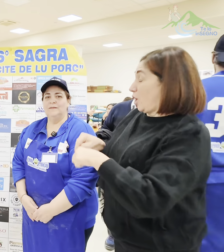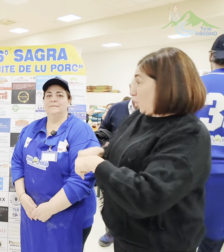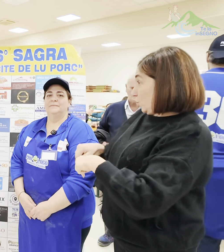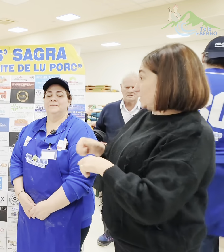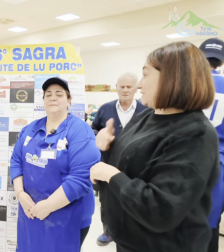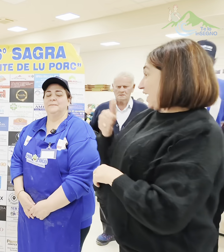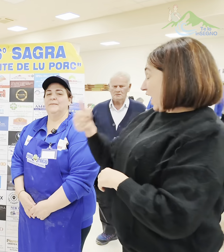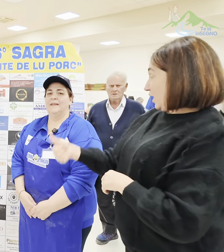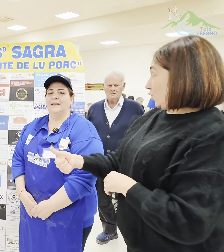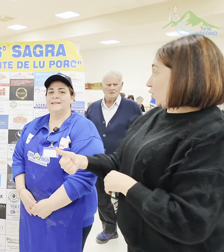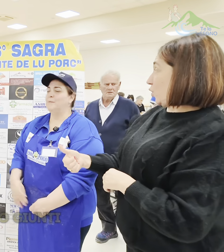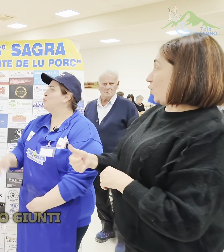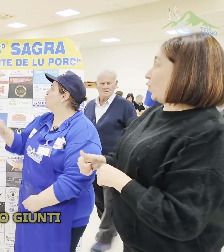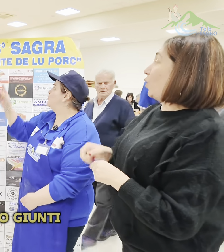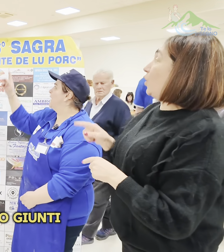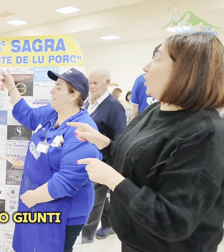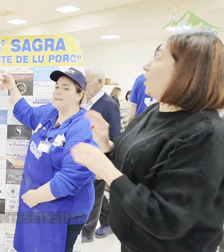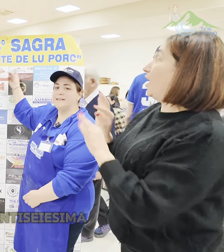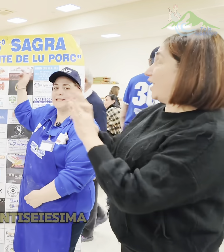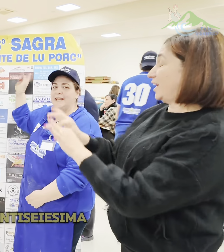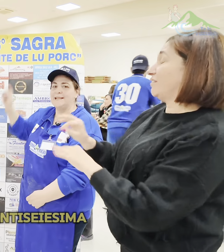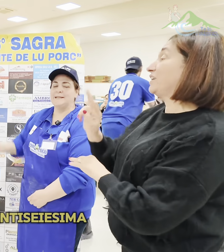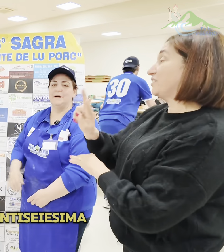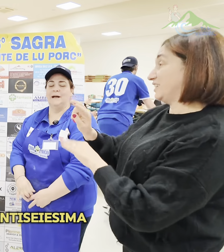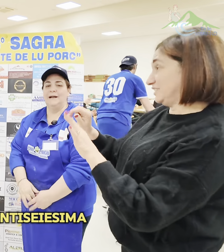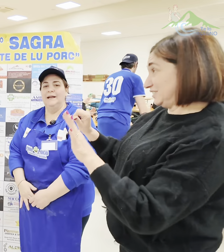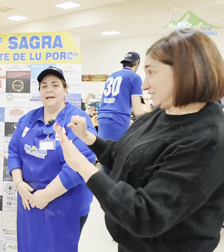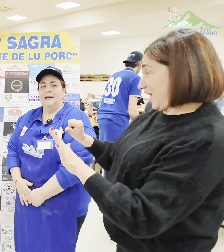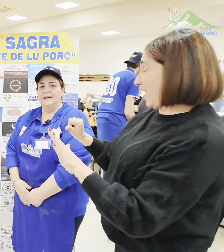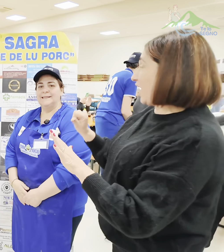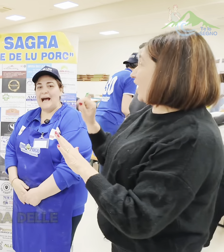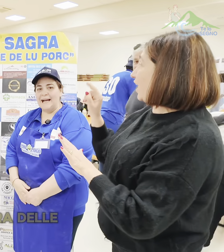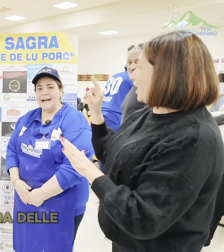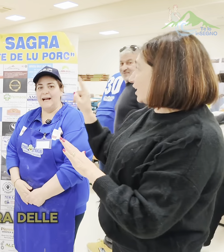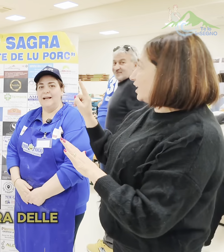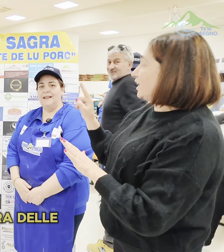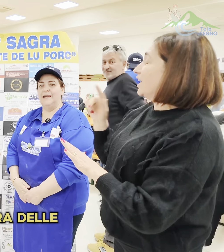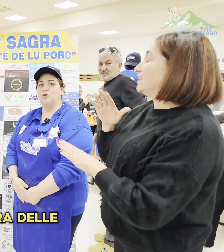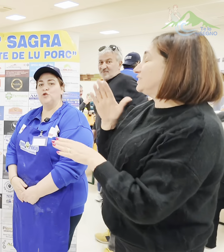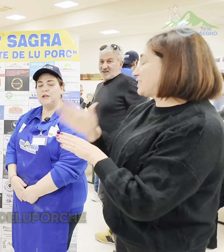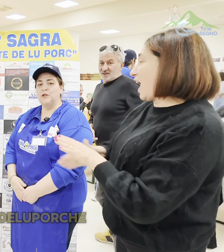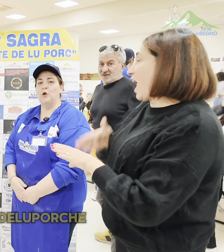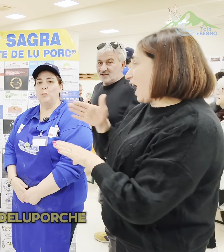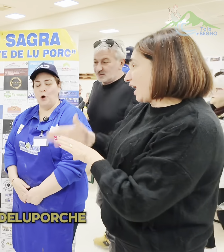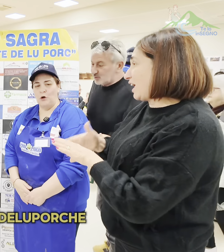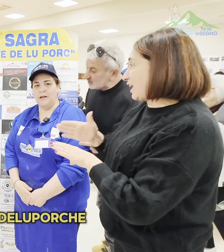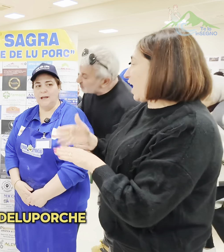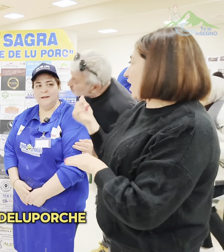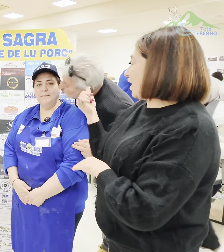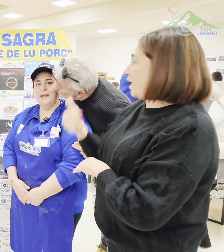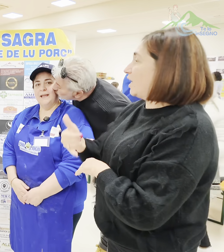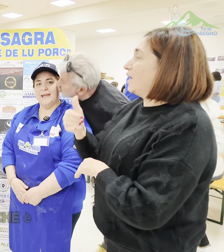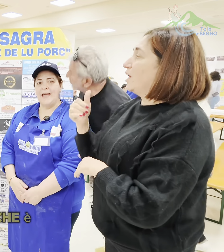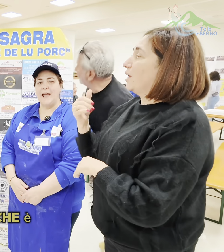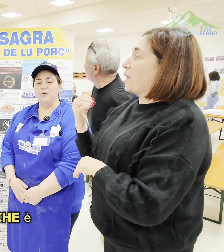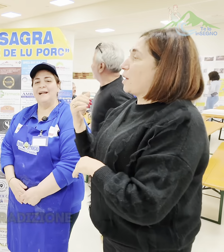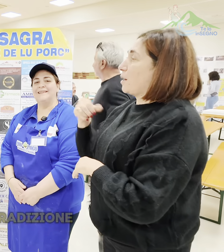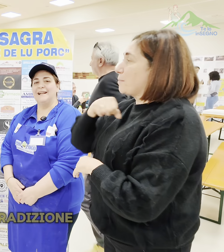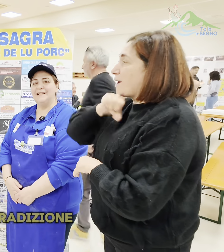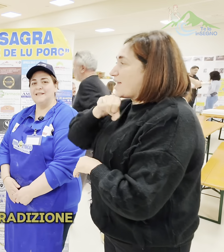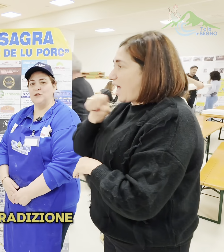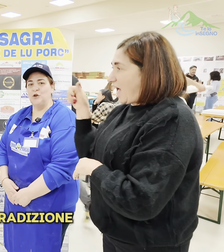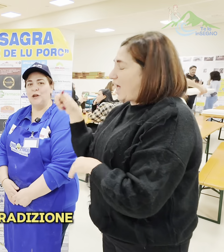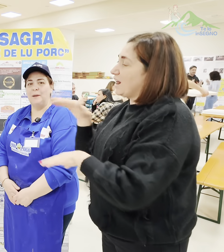Quest'anno siamo giunti alla 26esima sagra dei Lucciti e delle Porche, che è